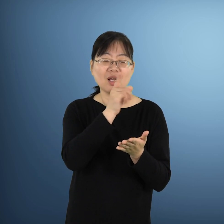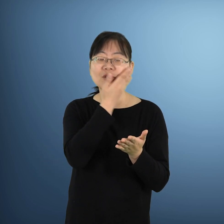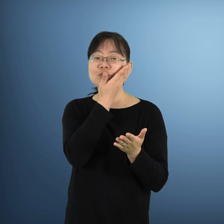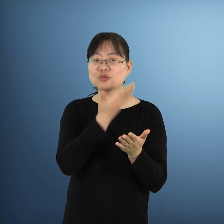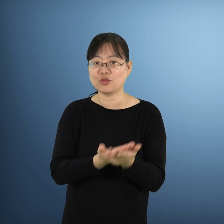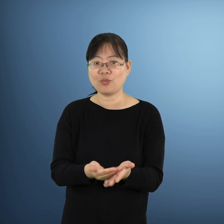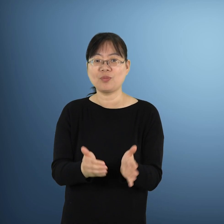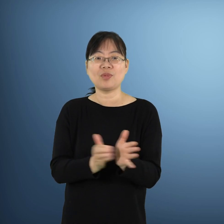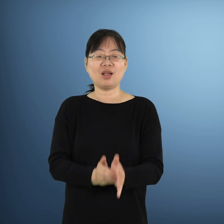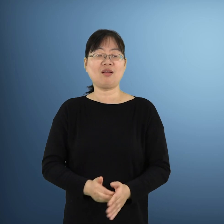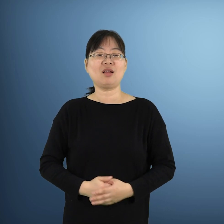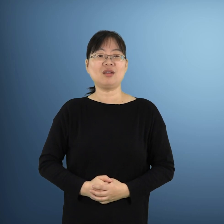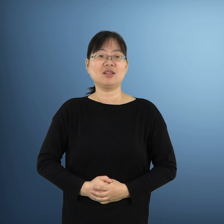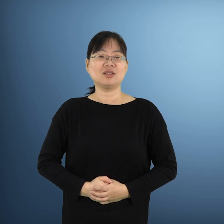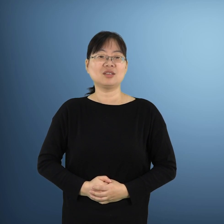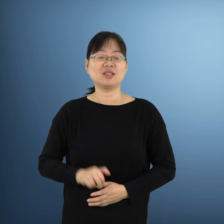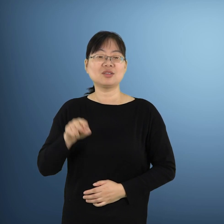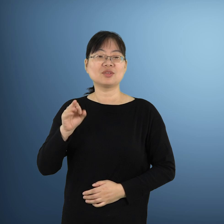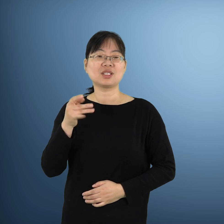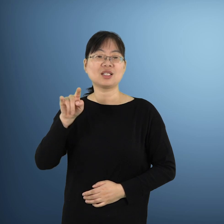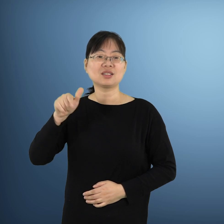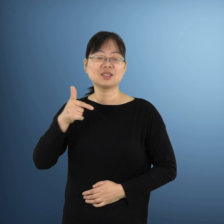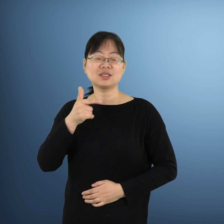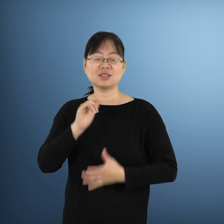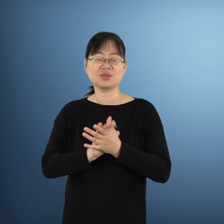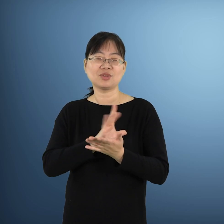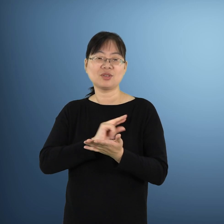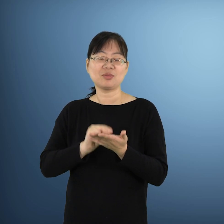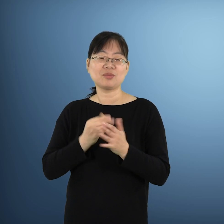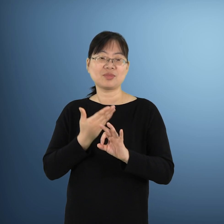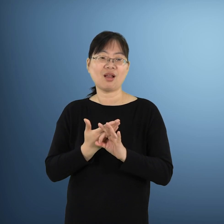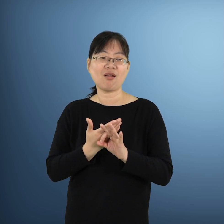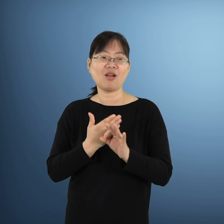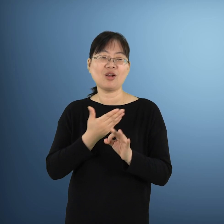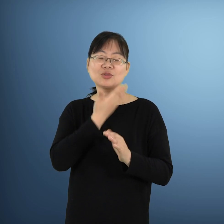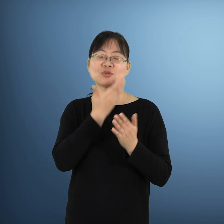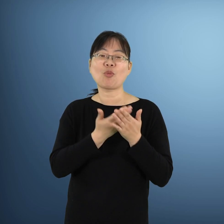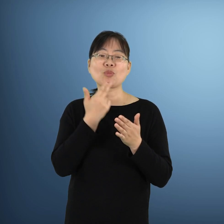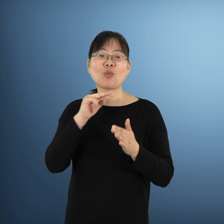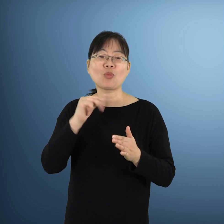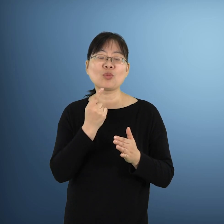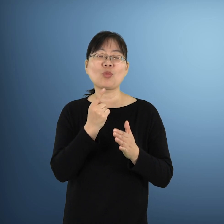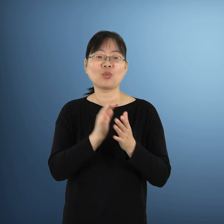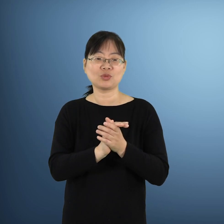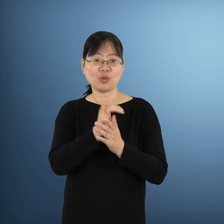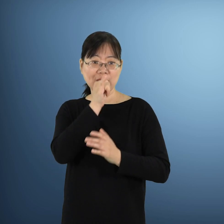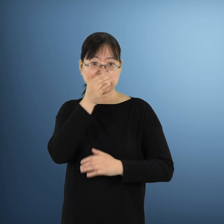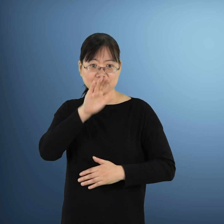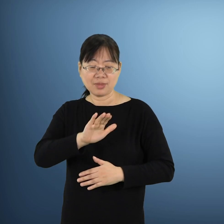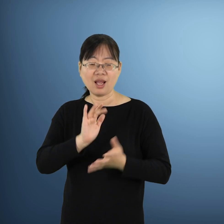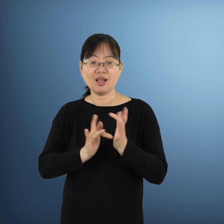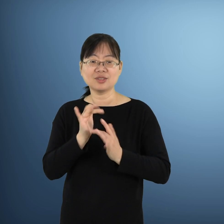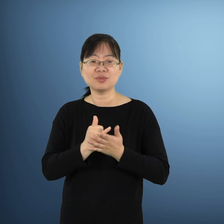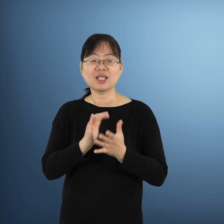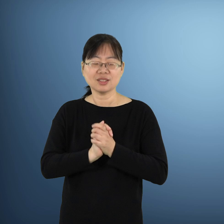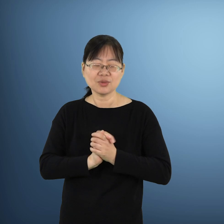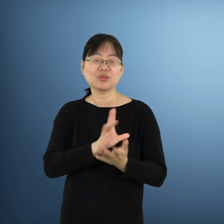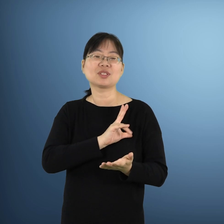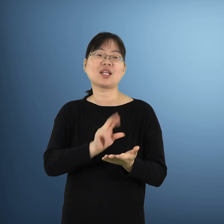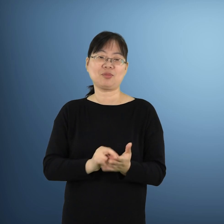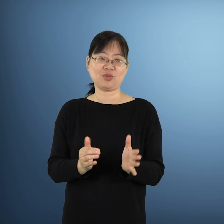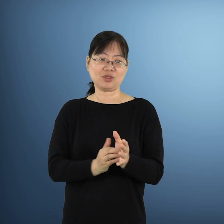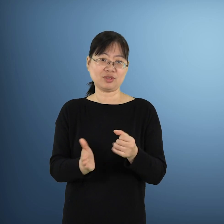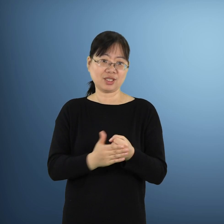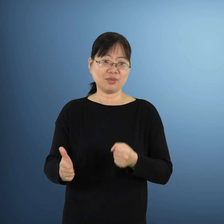중요하겠죠? 송태근이 기도 제목 같으면 그렇게 안 중요한 것도 기도할 수 있는데 예수님의 기도